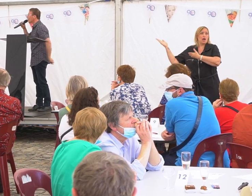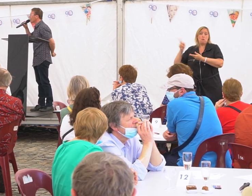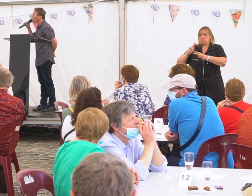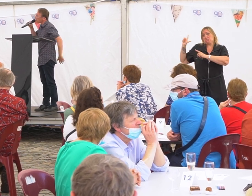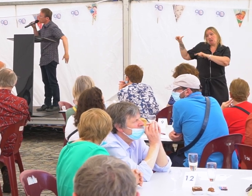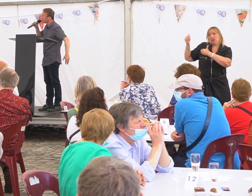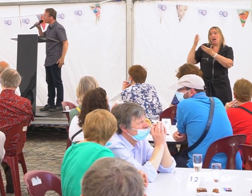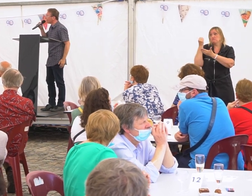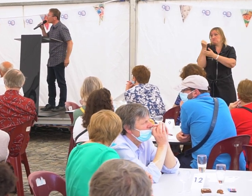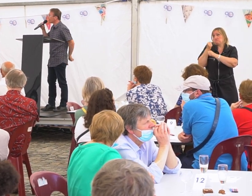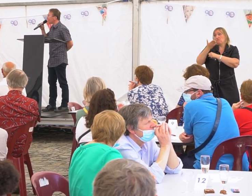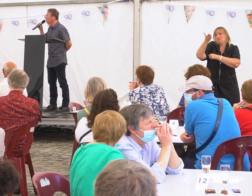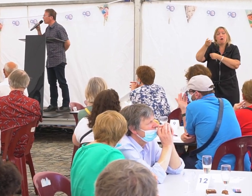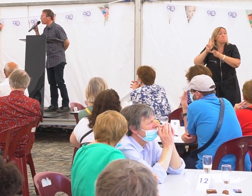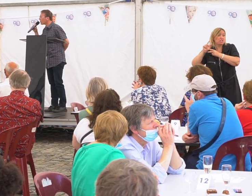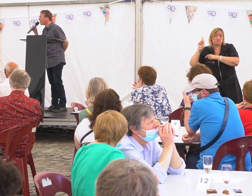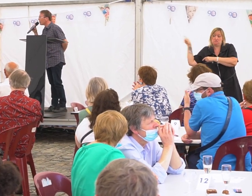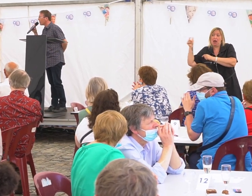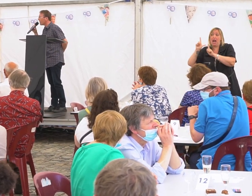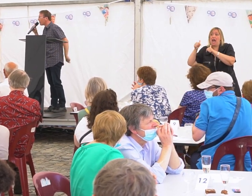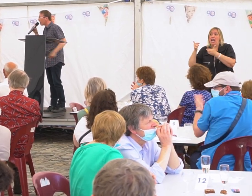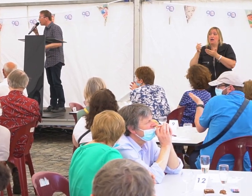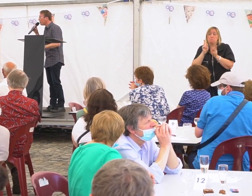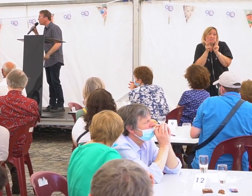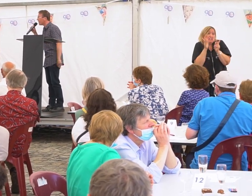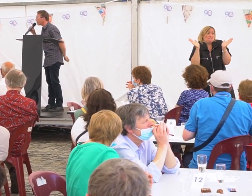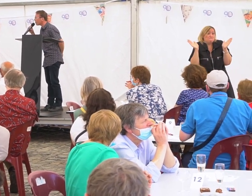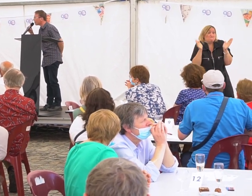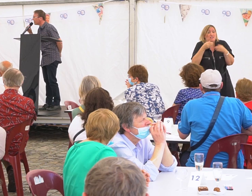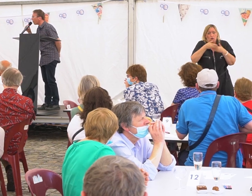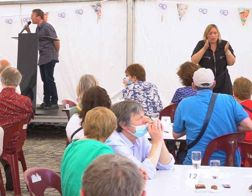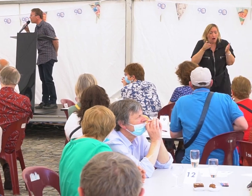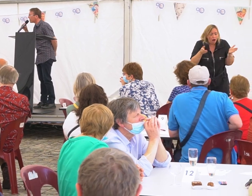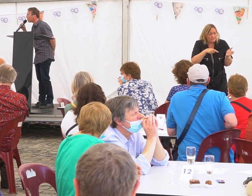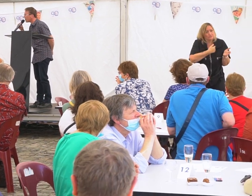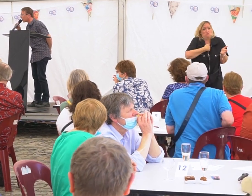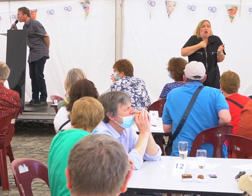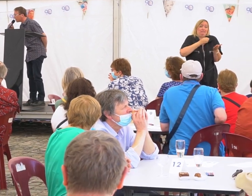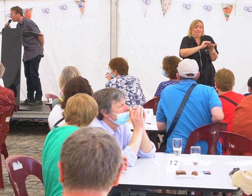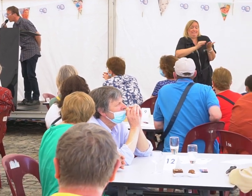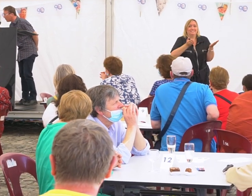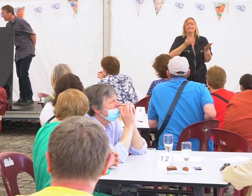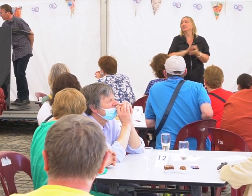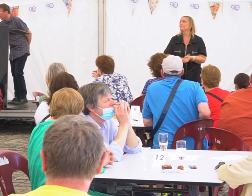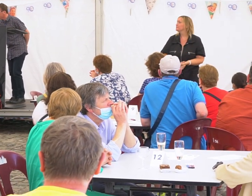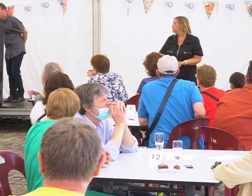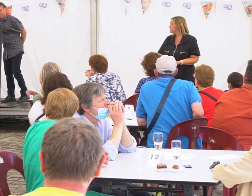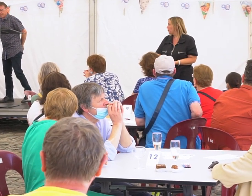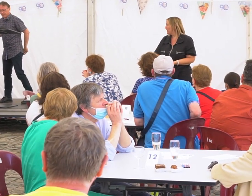peut-être là, toi, moi plus, mais tu seras là, toi, dans 90 ans, et tu pourras dire, ben voilà, le mot que tu as écrit aujourd'hui, on va le découvrir dans 90 ans. Je te laisse le micro.